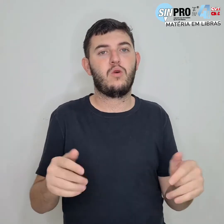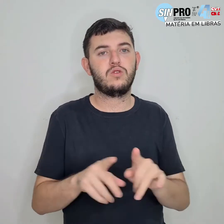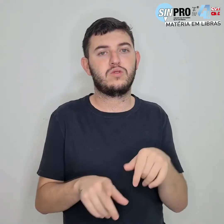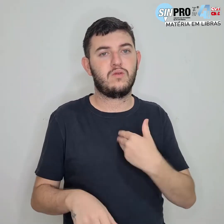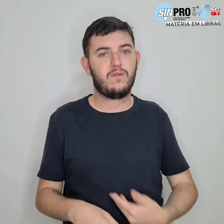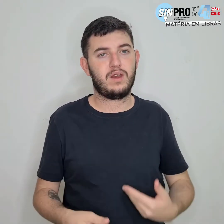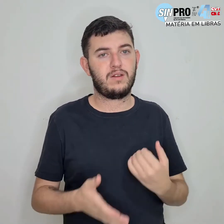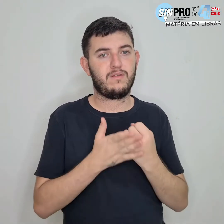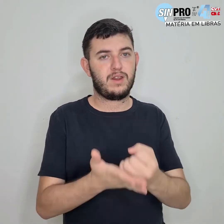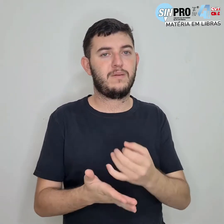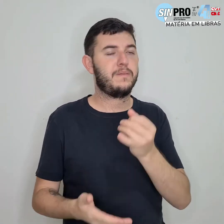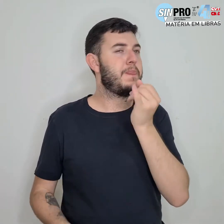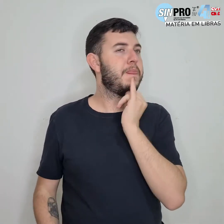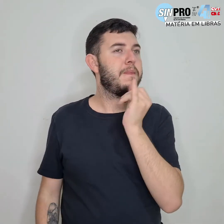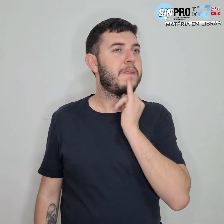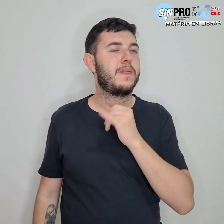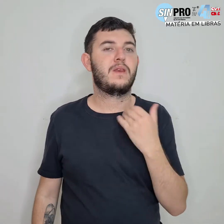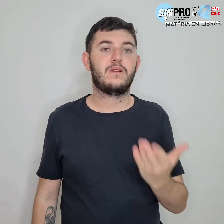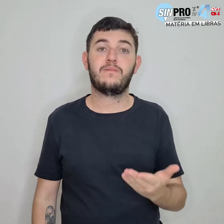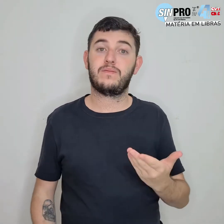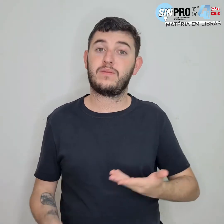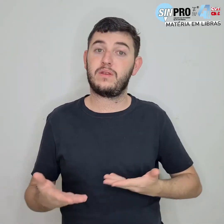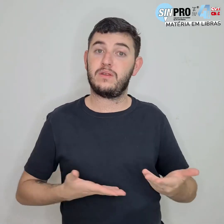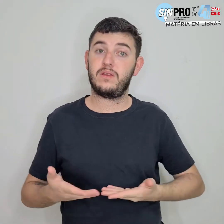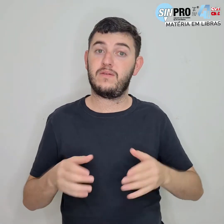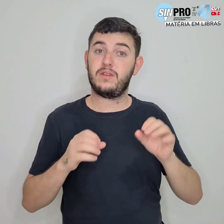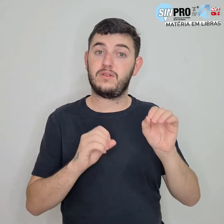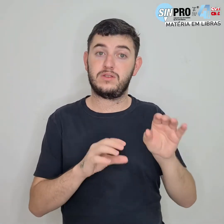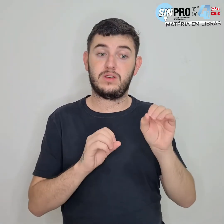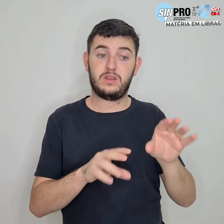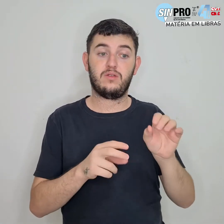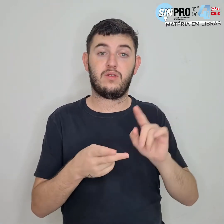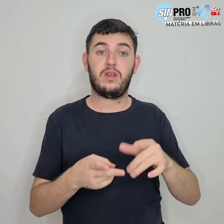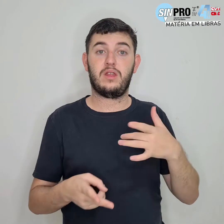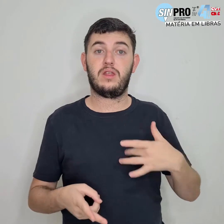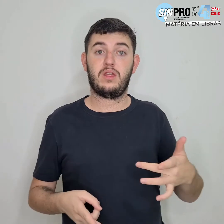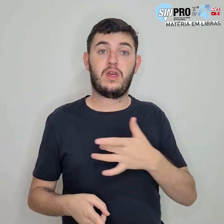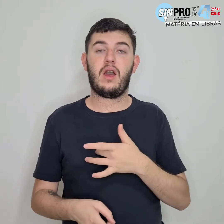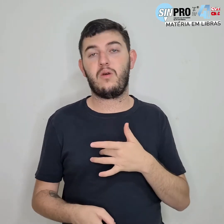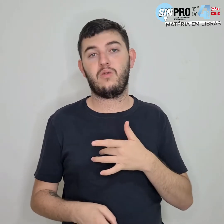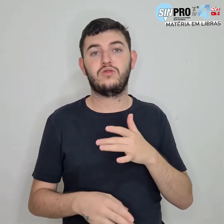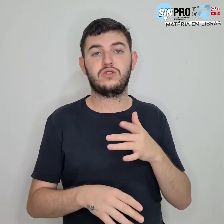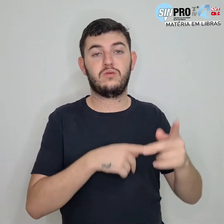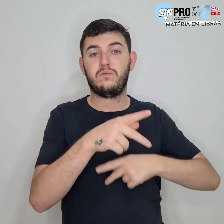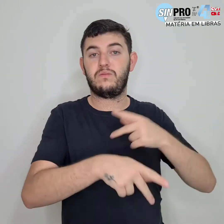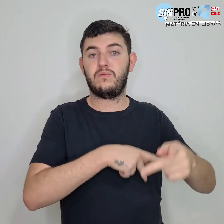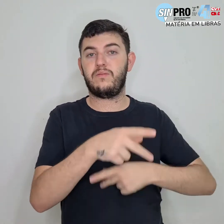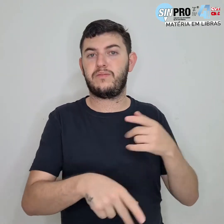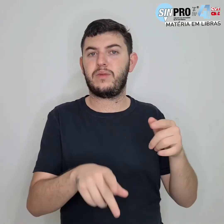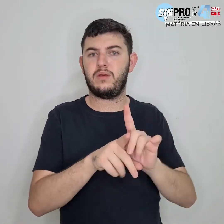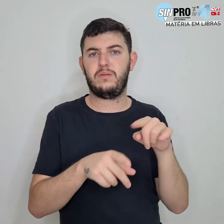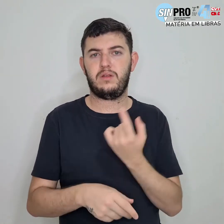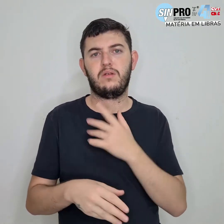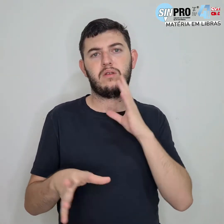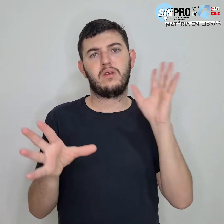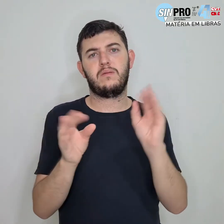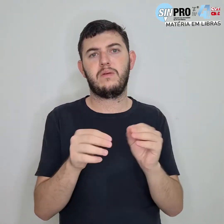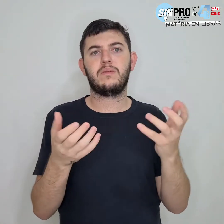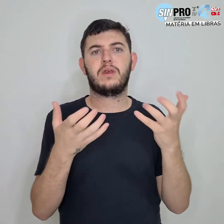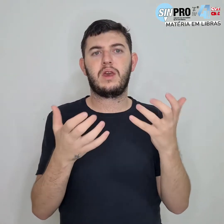por exemplo, os serviços de educação e saúde públicas. Esses querem um monopólio na produção de bens